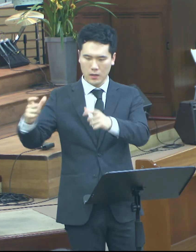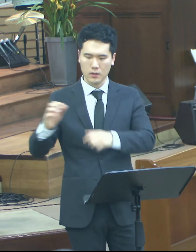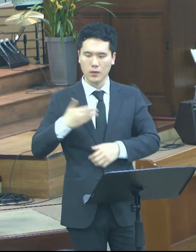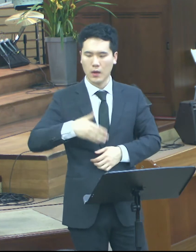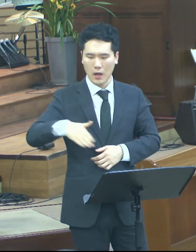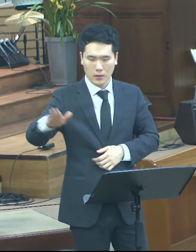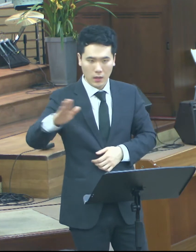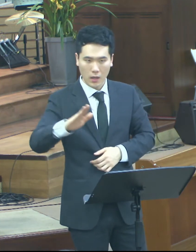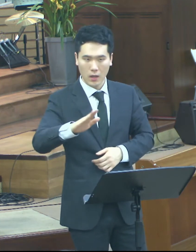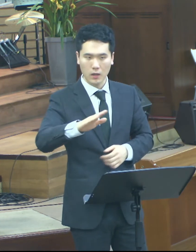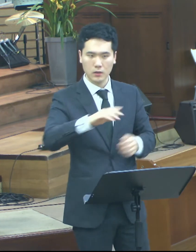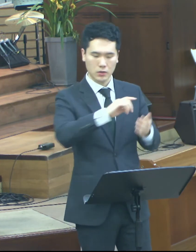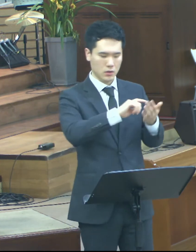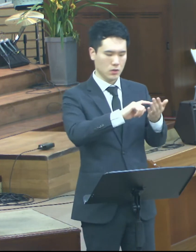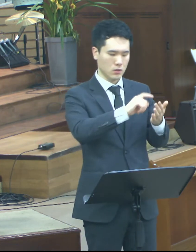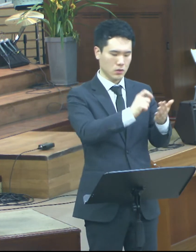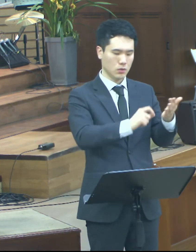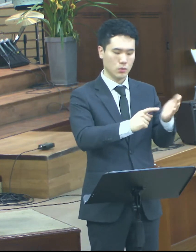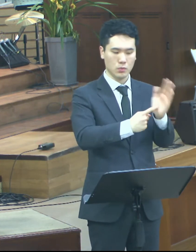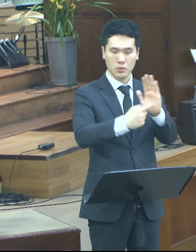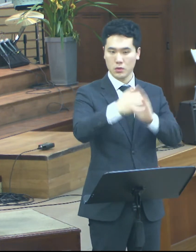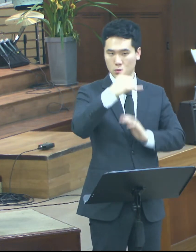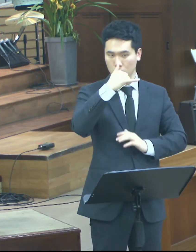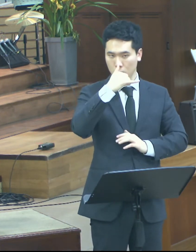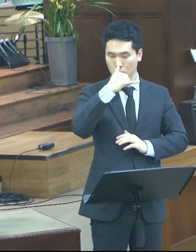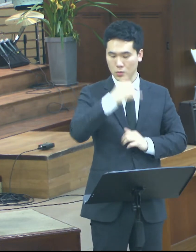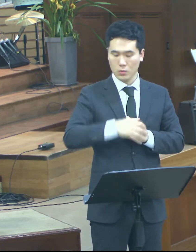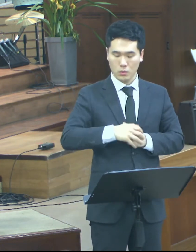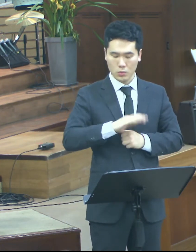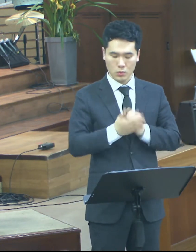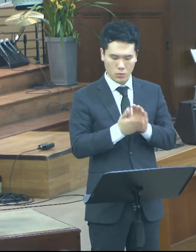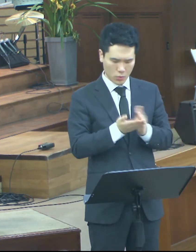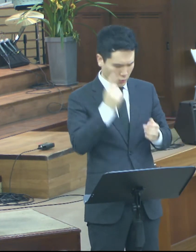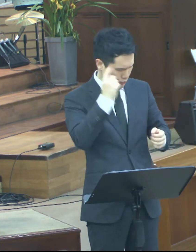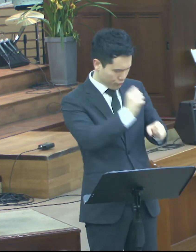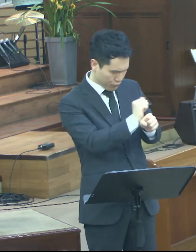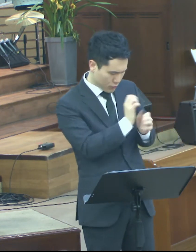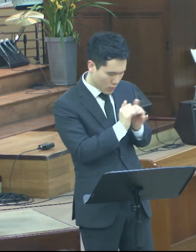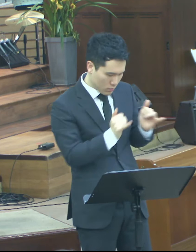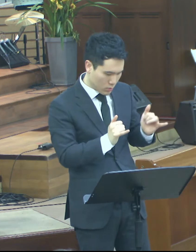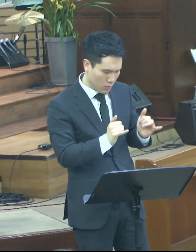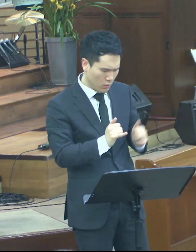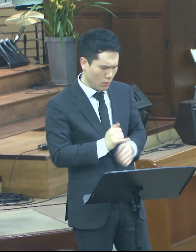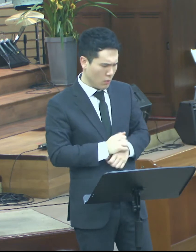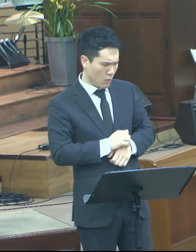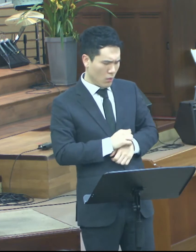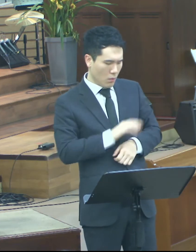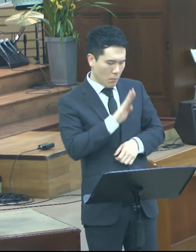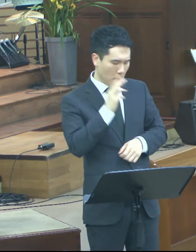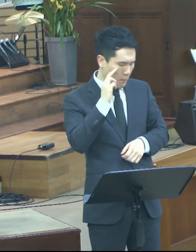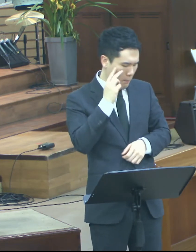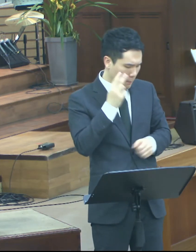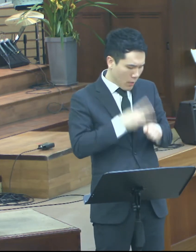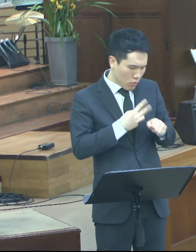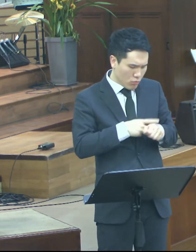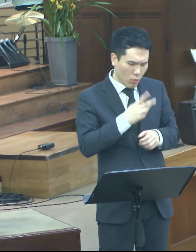그래서 성경학자들은 바울이 언제 이렇게 구약 성경을 놀랍게 관통할 수 있었는가? 아라비아에 가서